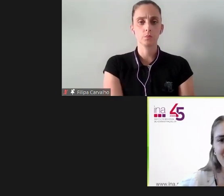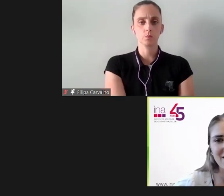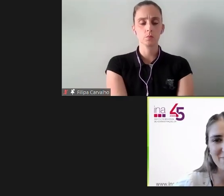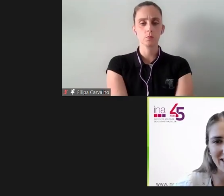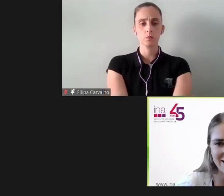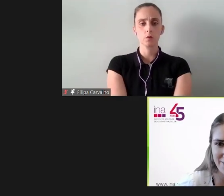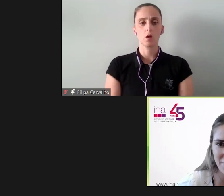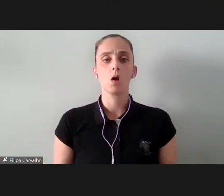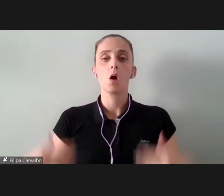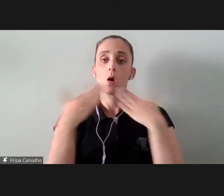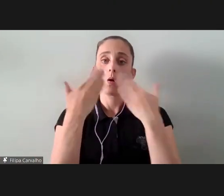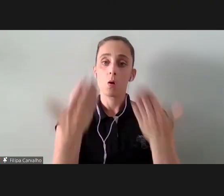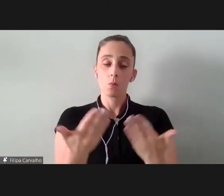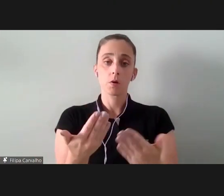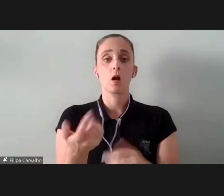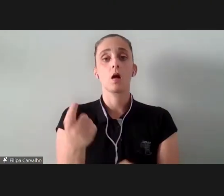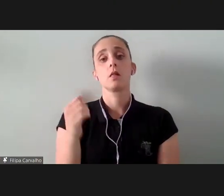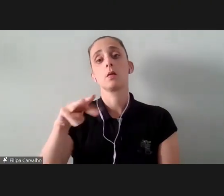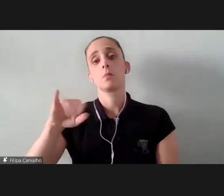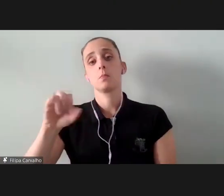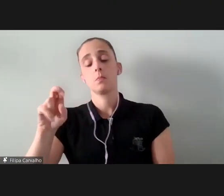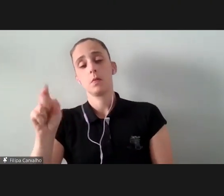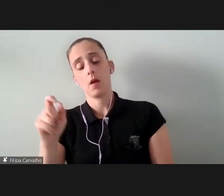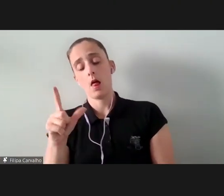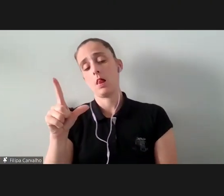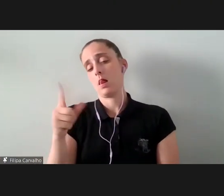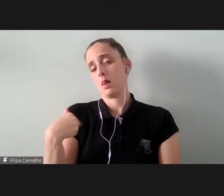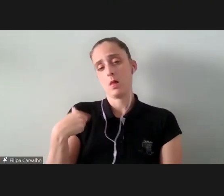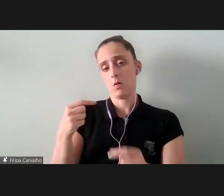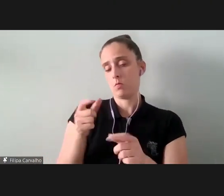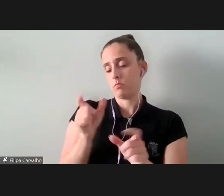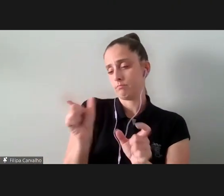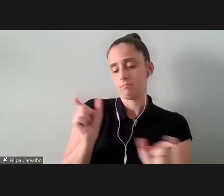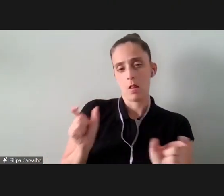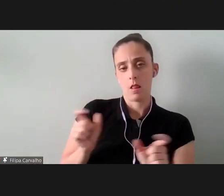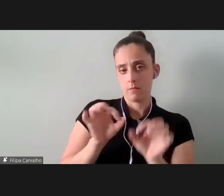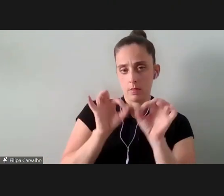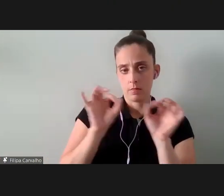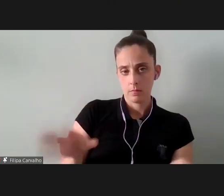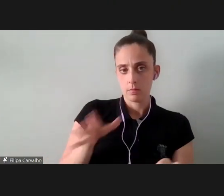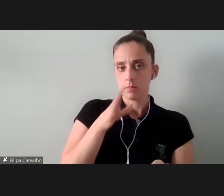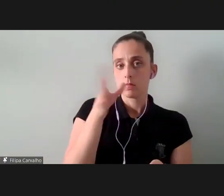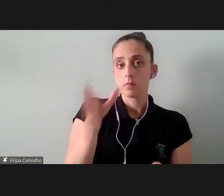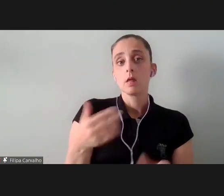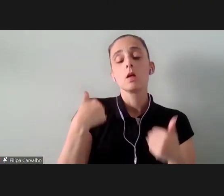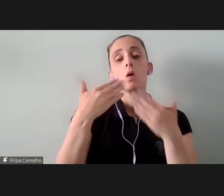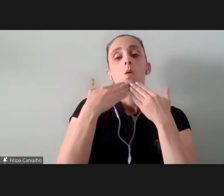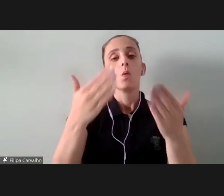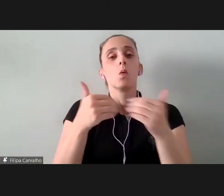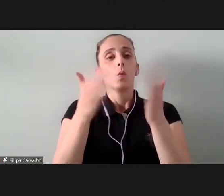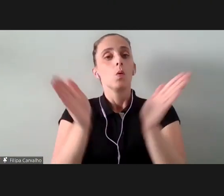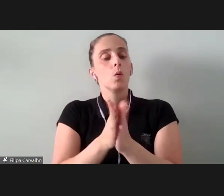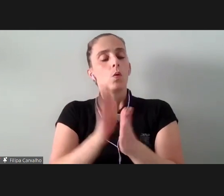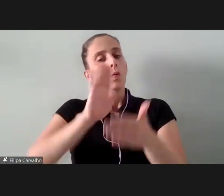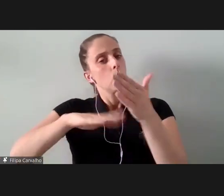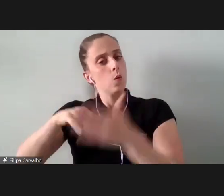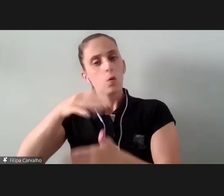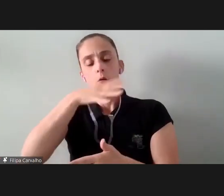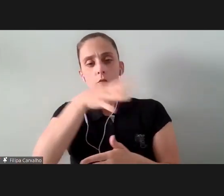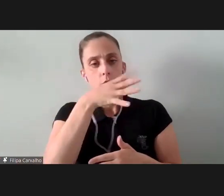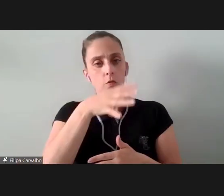Obrigada. Faço minhas também as palavras do Miguel neste remate final. Agradeço a todos os contributos, todas as